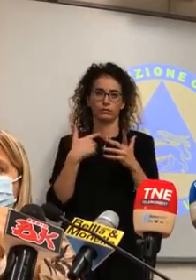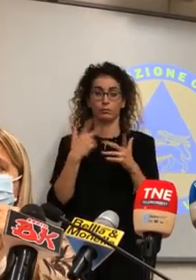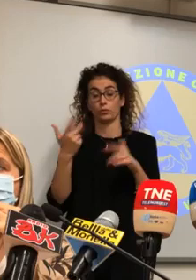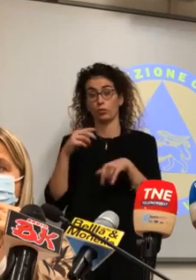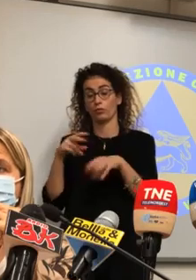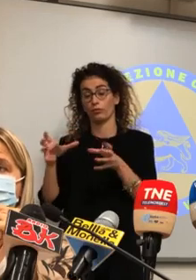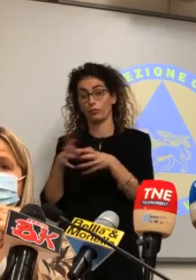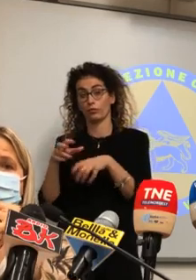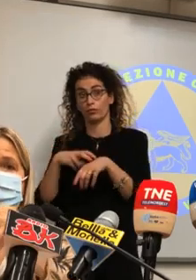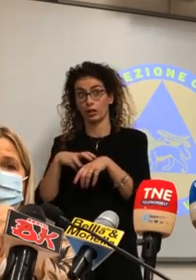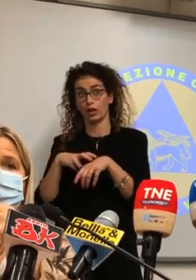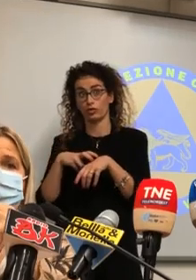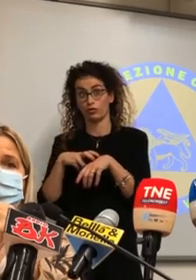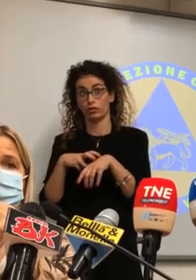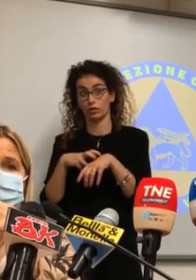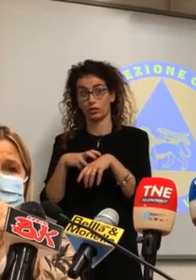fragili.